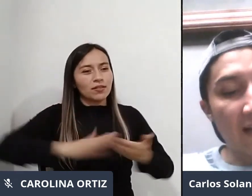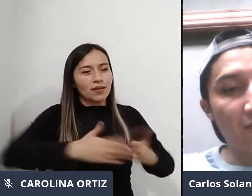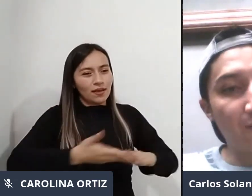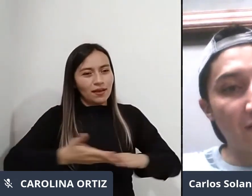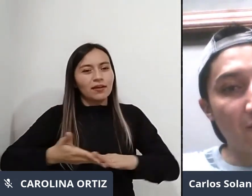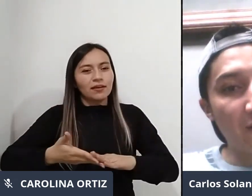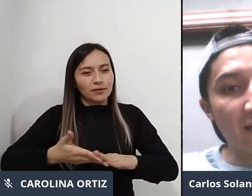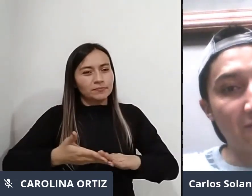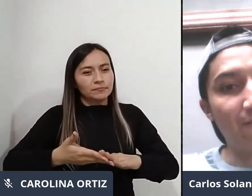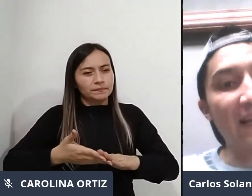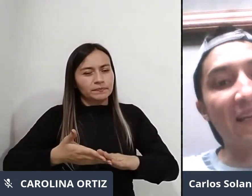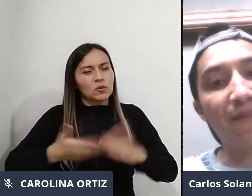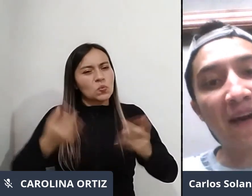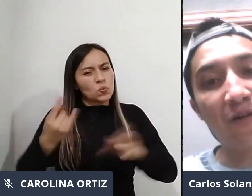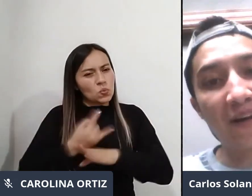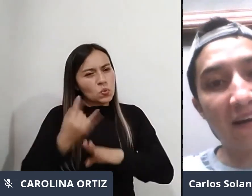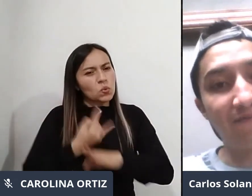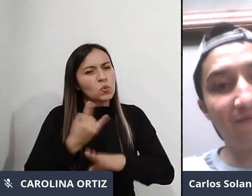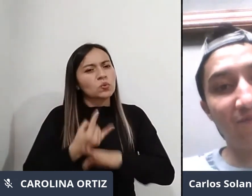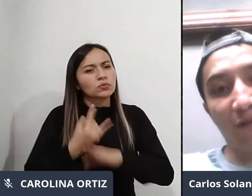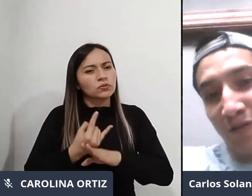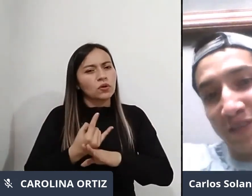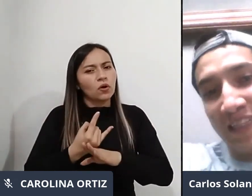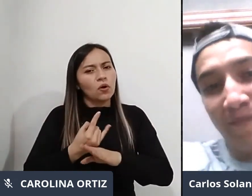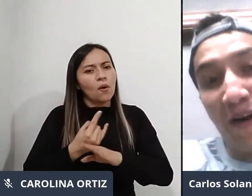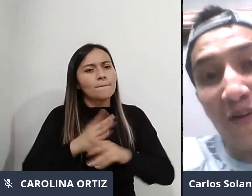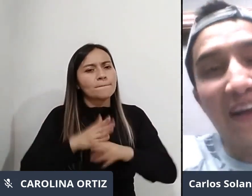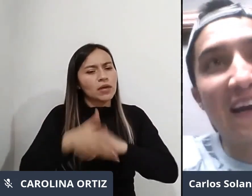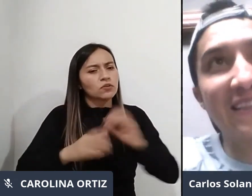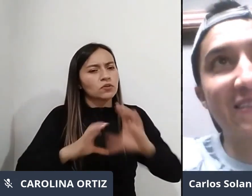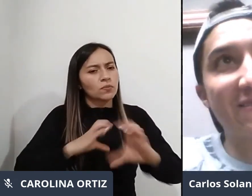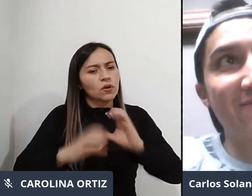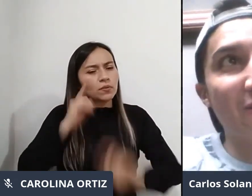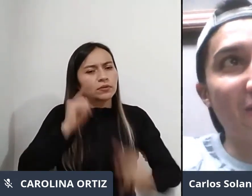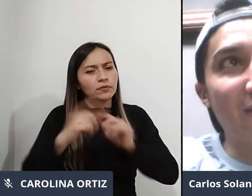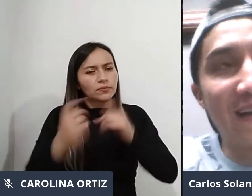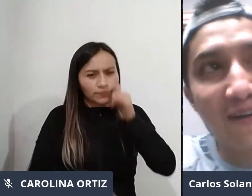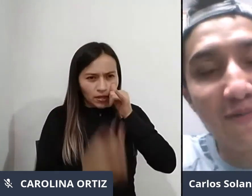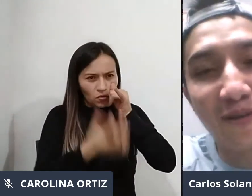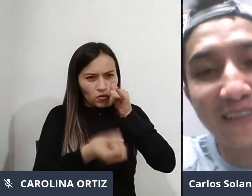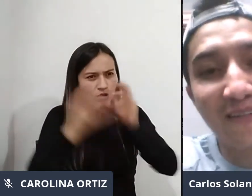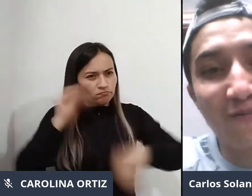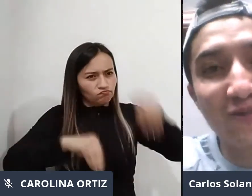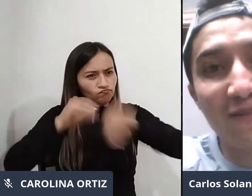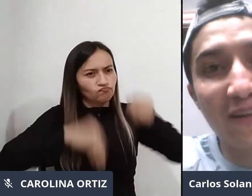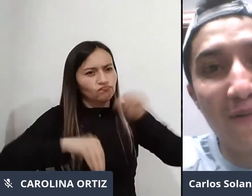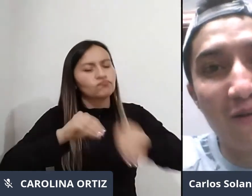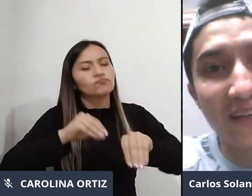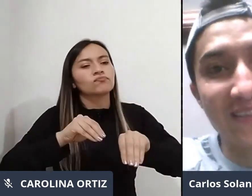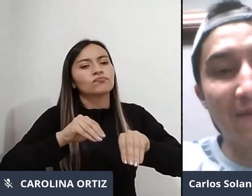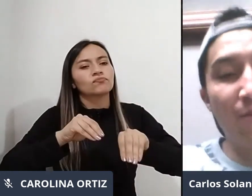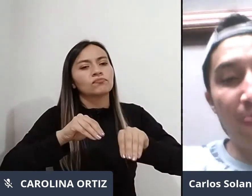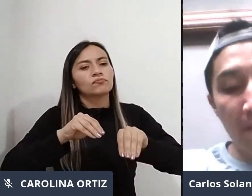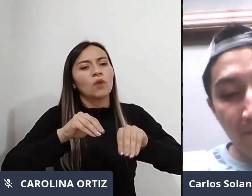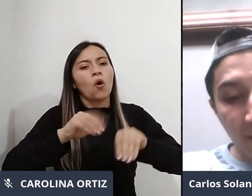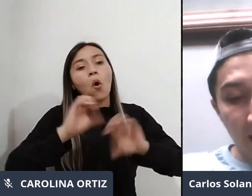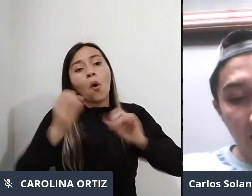de usar los medios de comunicación para hacer pedagogía, o si la pedagogía es cómo usar un